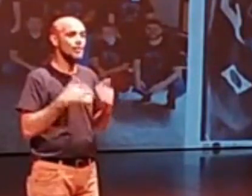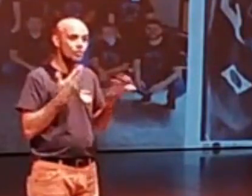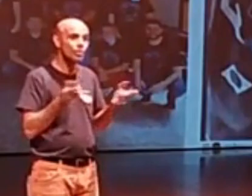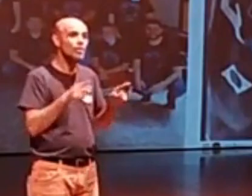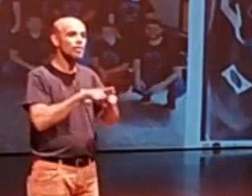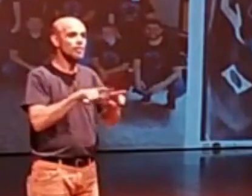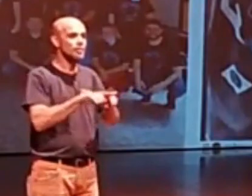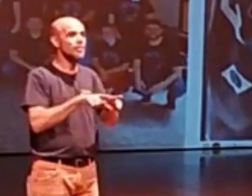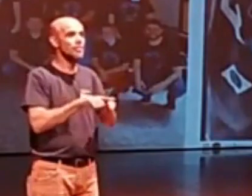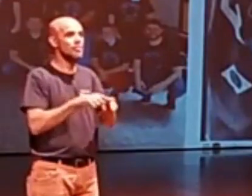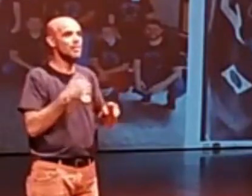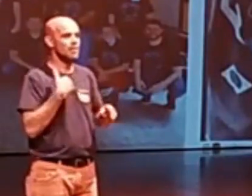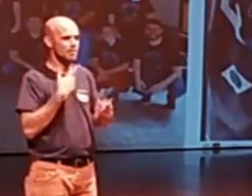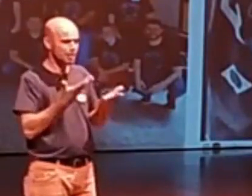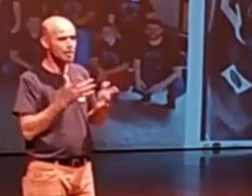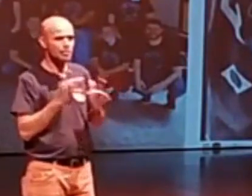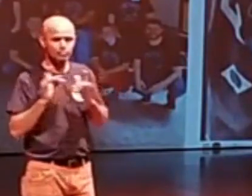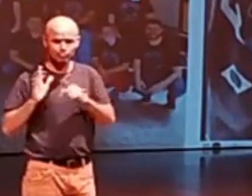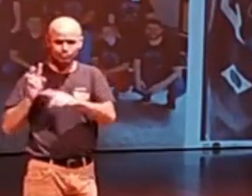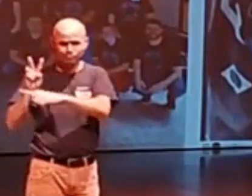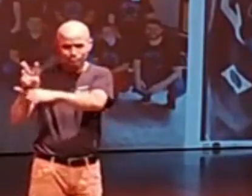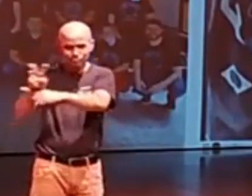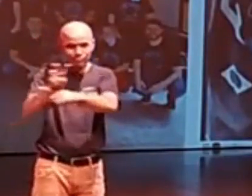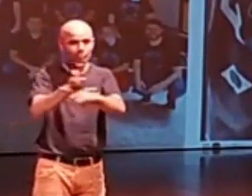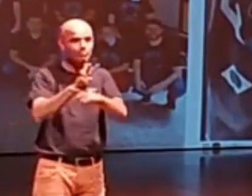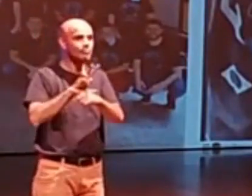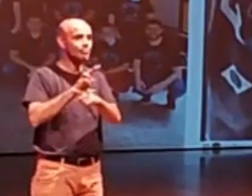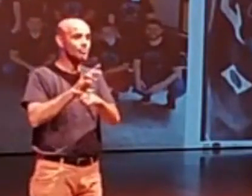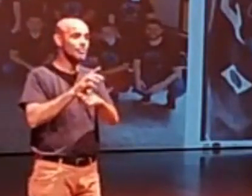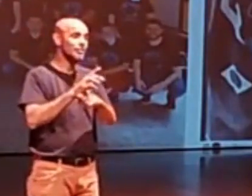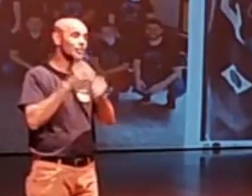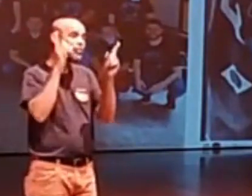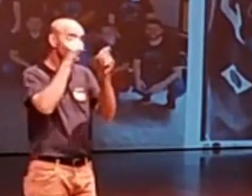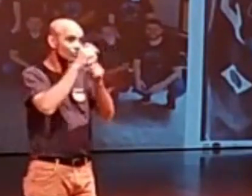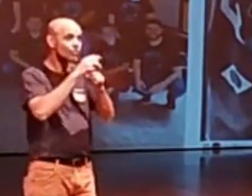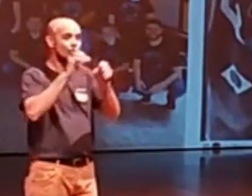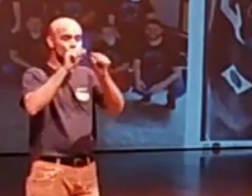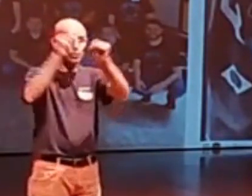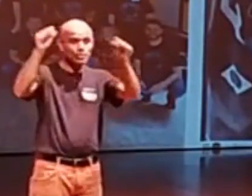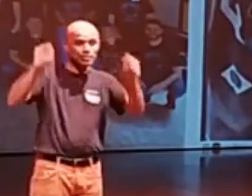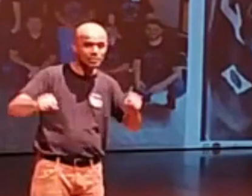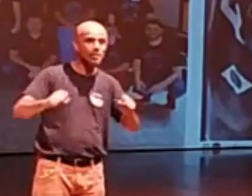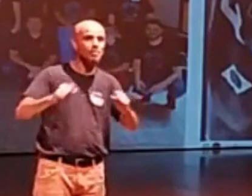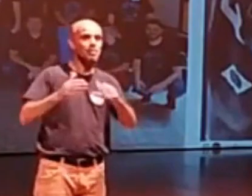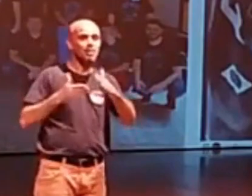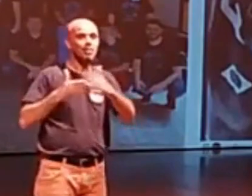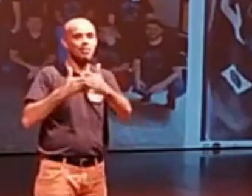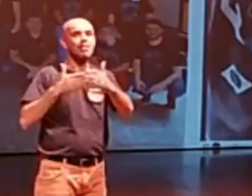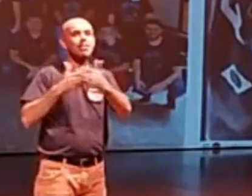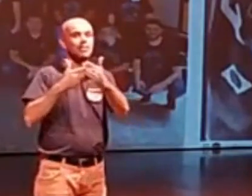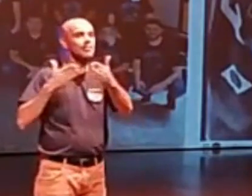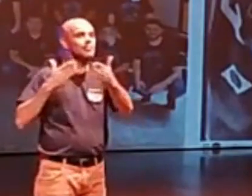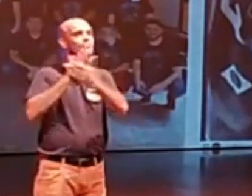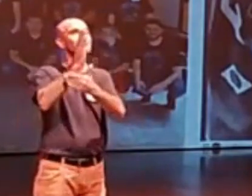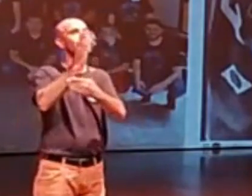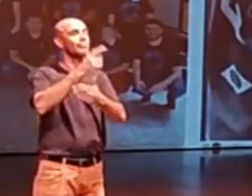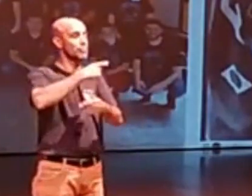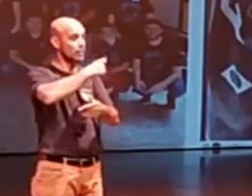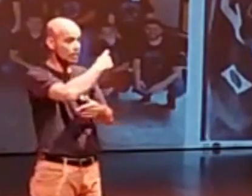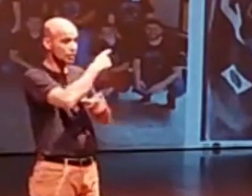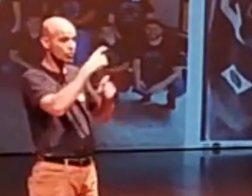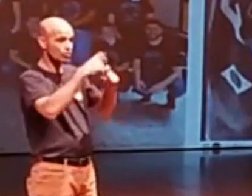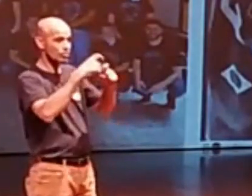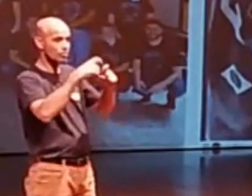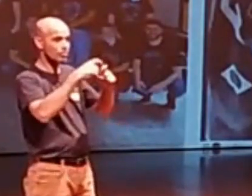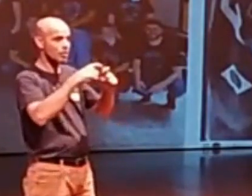atrás, a gente também quer o bem de todo mundo. É que é difícil lutar contra o sistema, mas uma hora vai. E esse pessoal que ele se uniu,